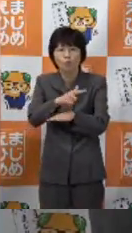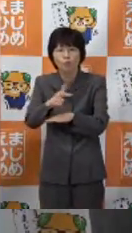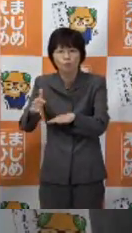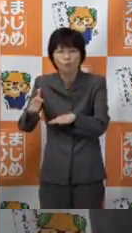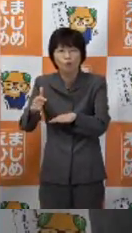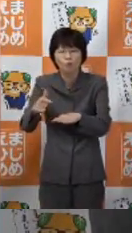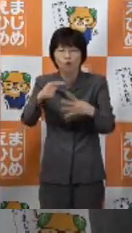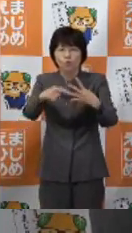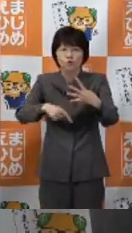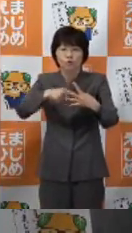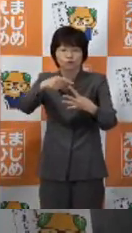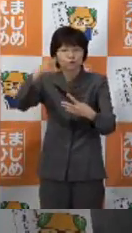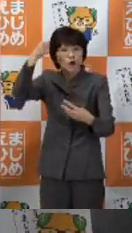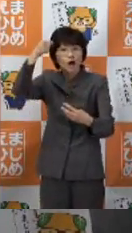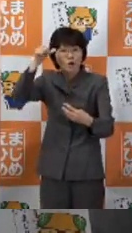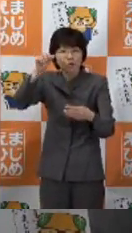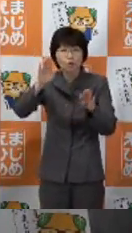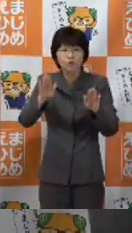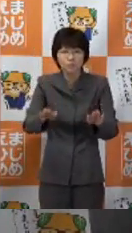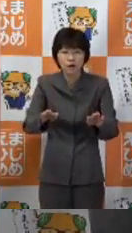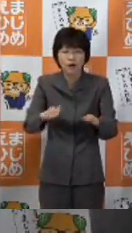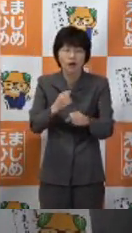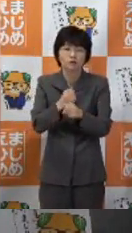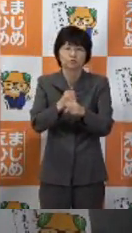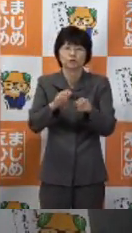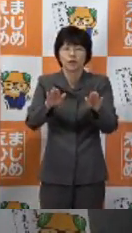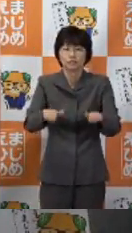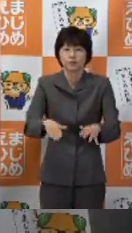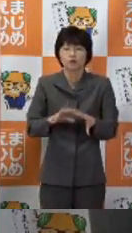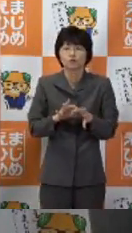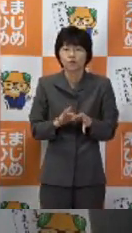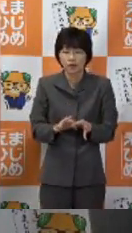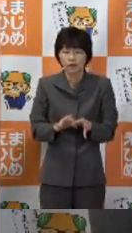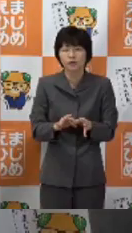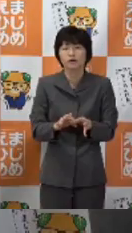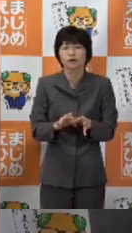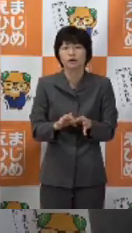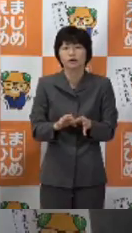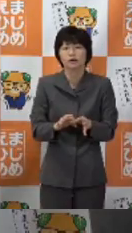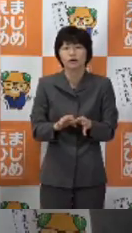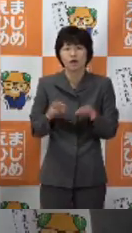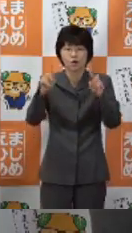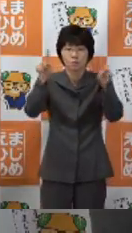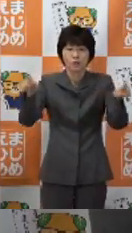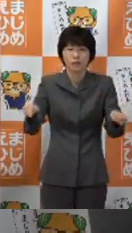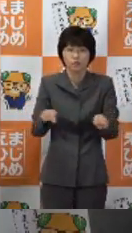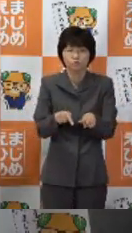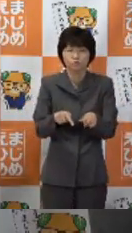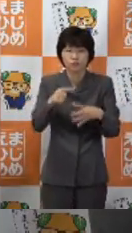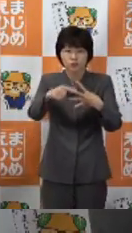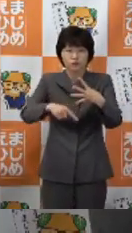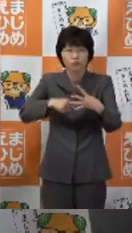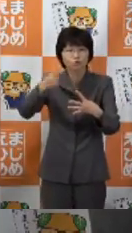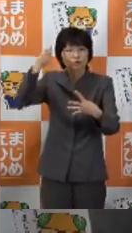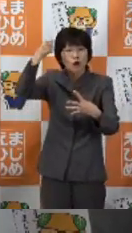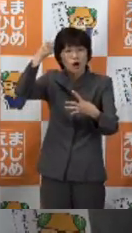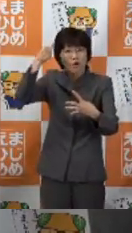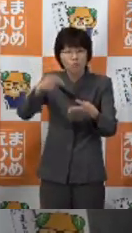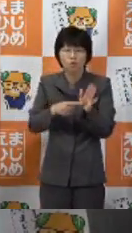これを3型4愛知や請求に州法の異なる要素ってこのなんか